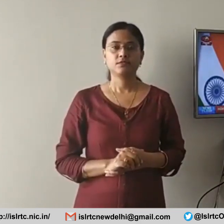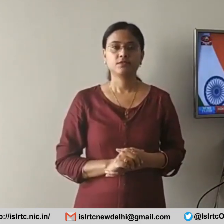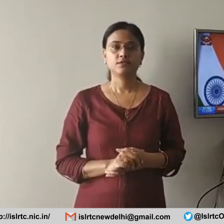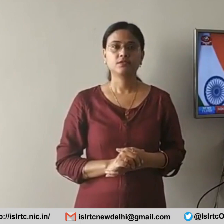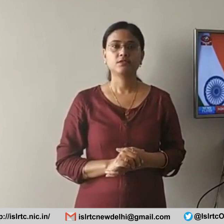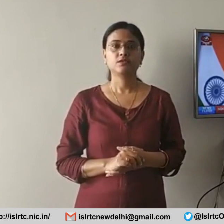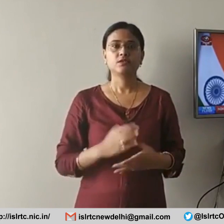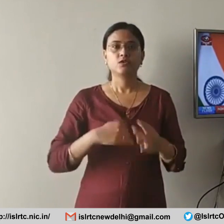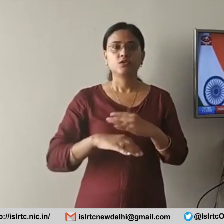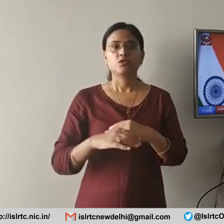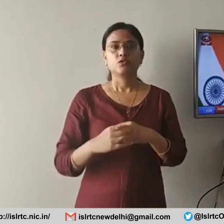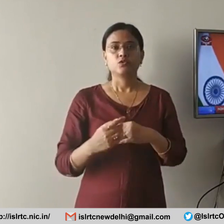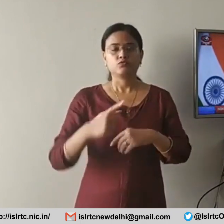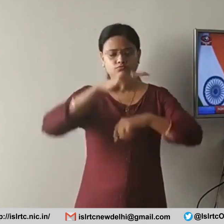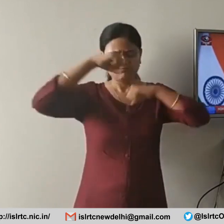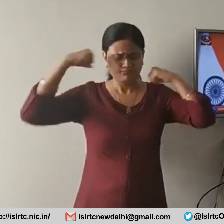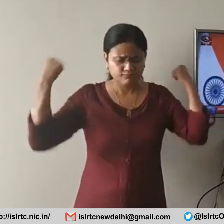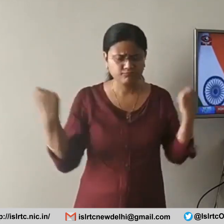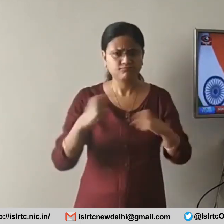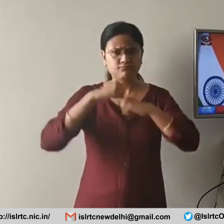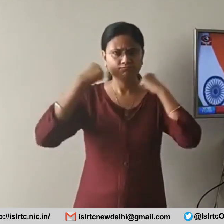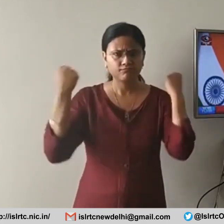और परिश्रम के बलबूते पर